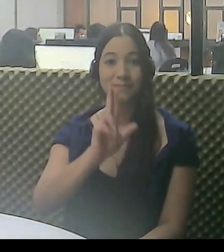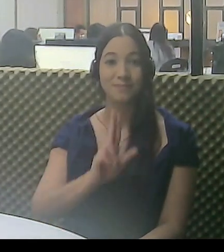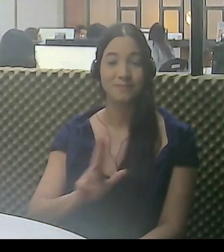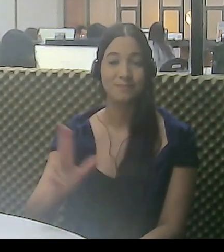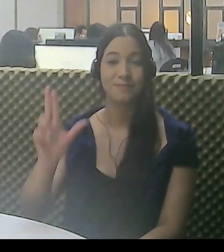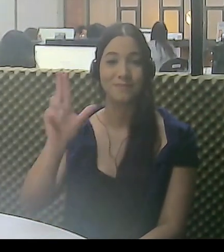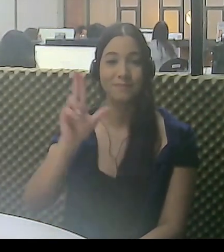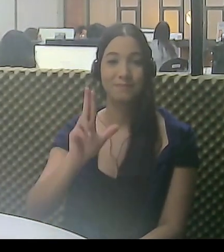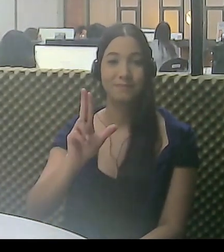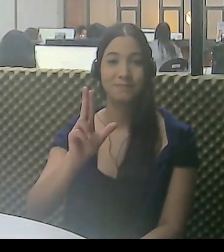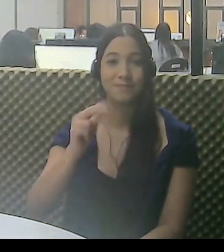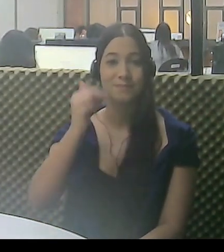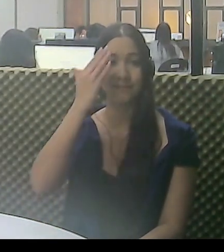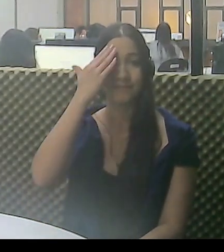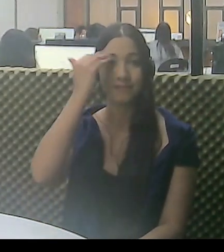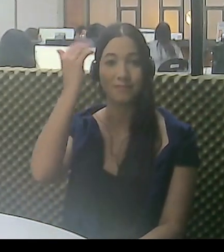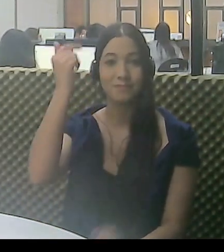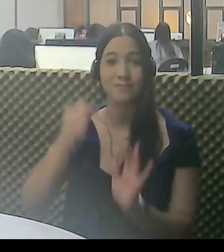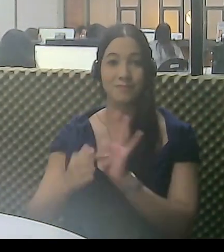Uberlândia,